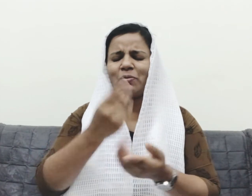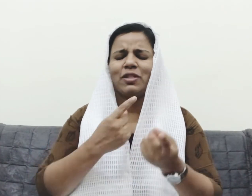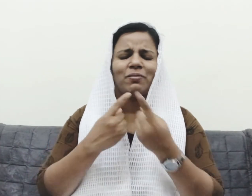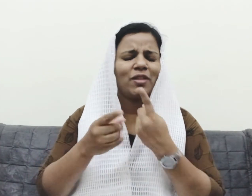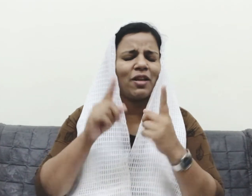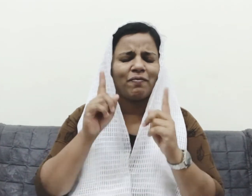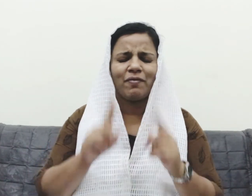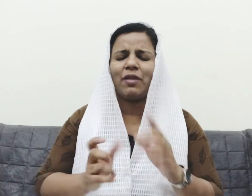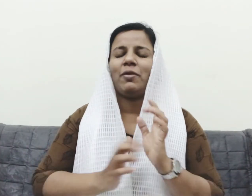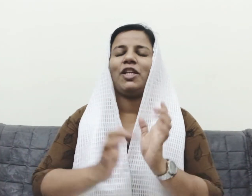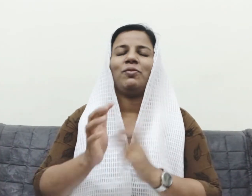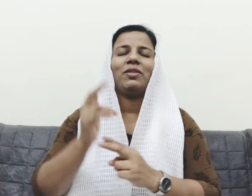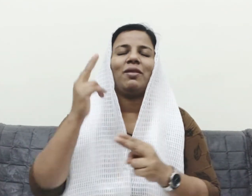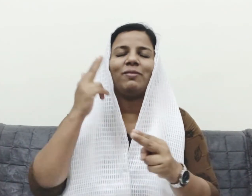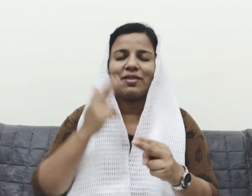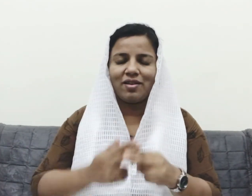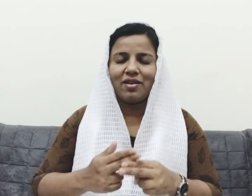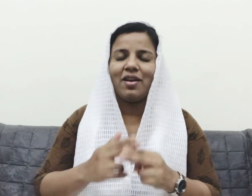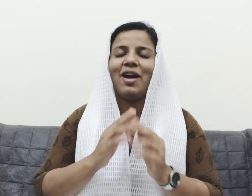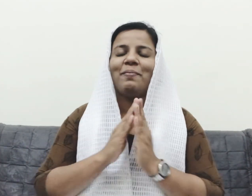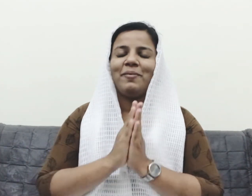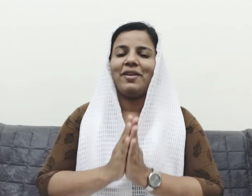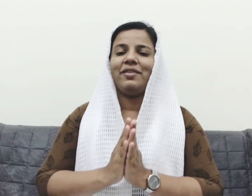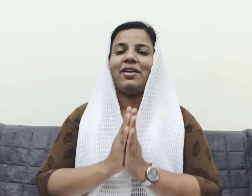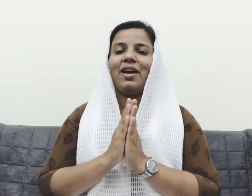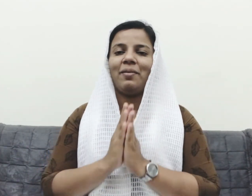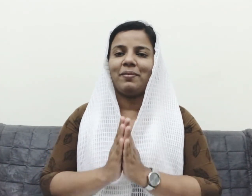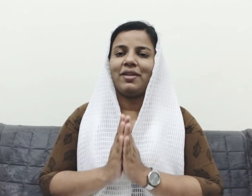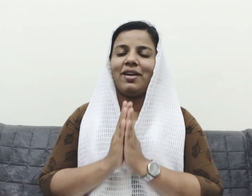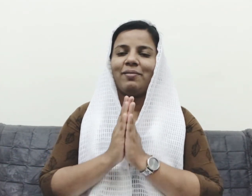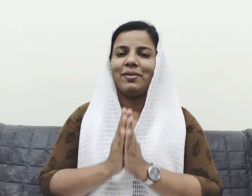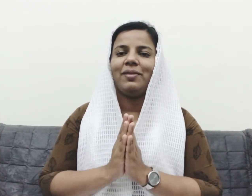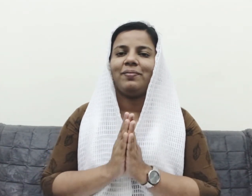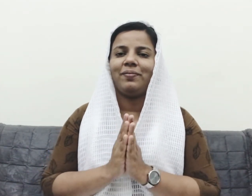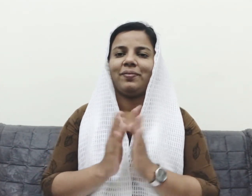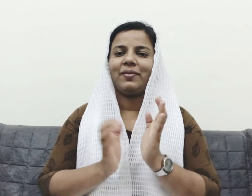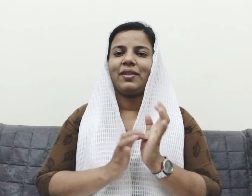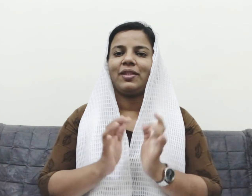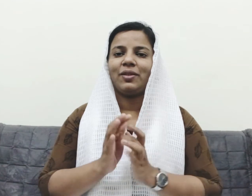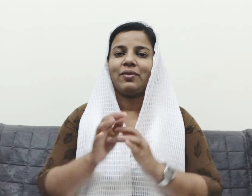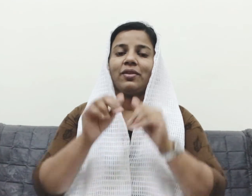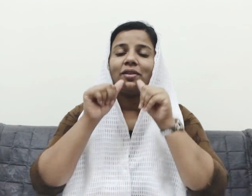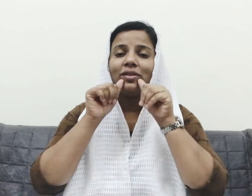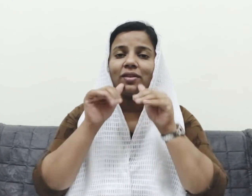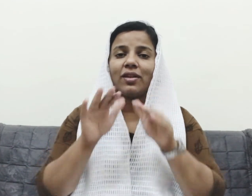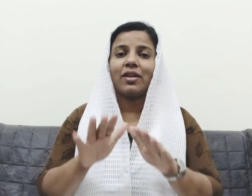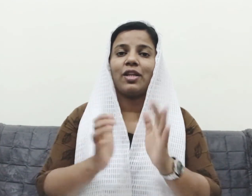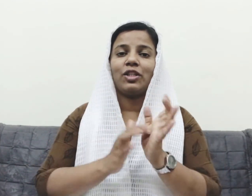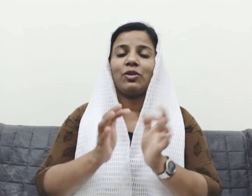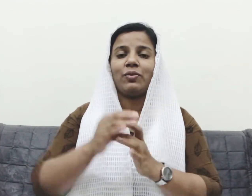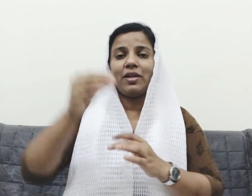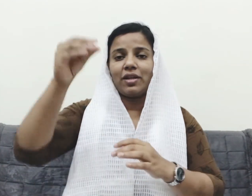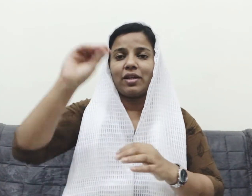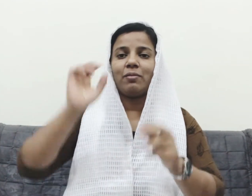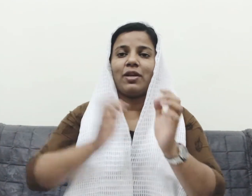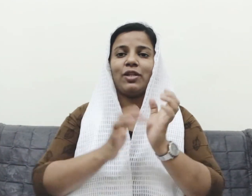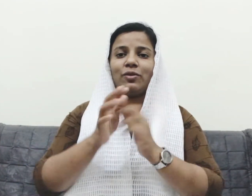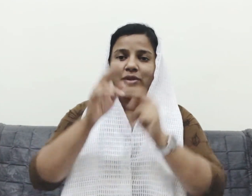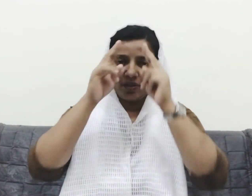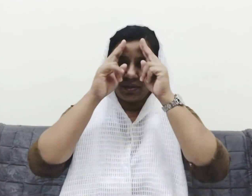സംസാരിക്കണം. യേശു ക്രിസ്തുവിൻ്റെ നാമത്തിൽ തന്നെ ആമേൻ, ആമേൻ, ആമേൻ. കർത്താവ് നിങ്ങളെ അനുഗ്രഹിക്കട്ടെ. ദൈവത്തിൻ്റെ കൃപയും സമാധാനവും